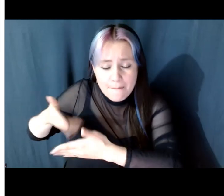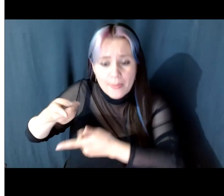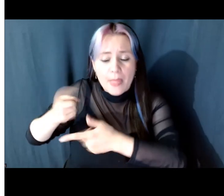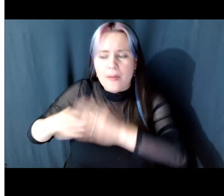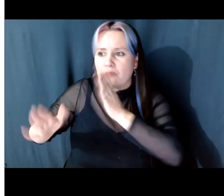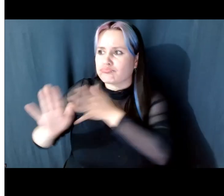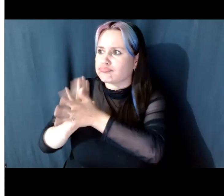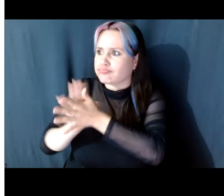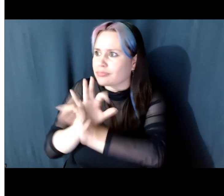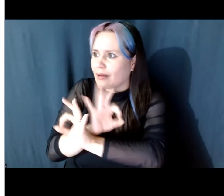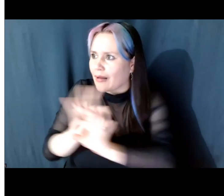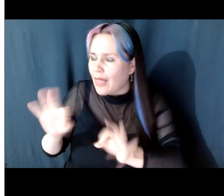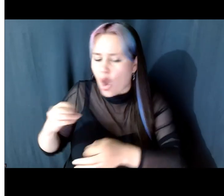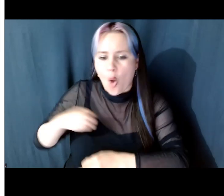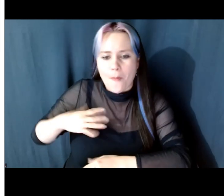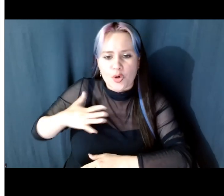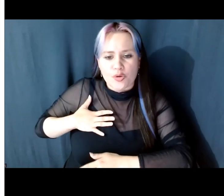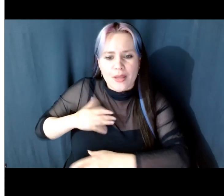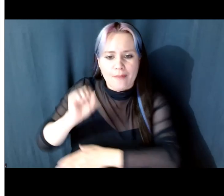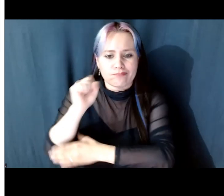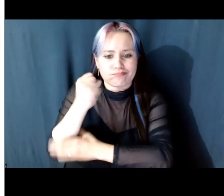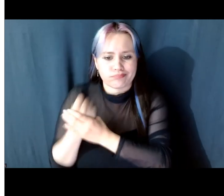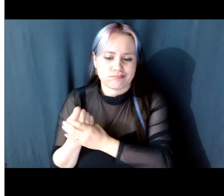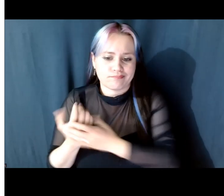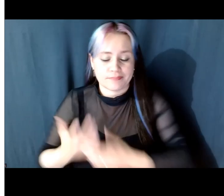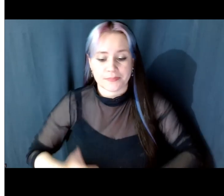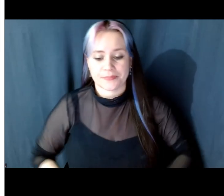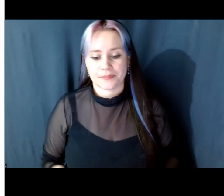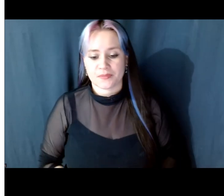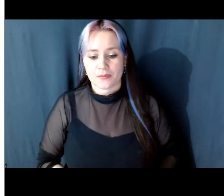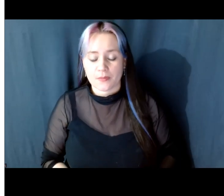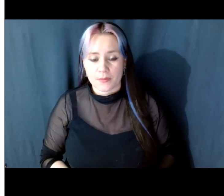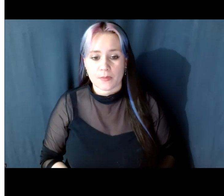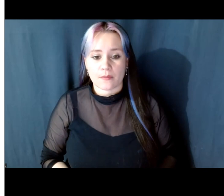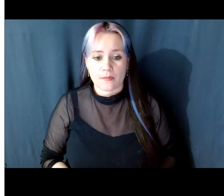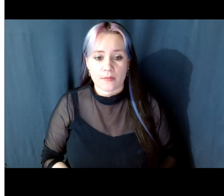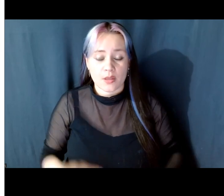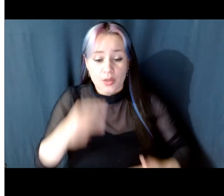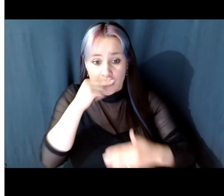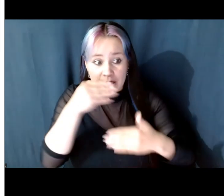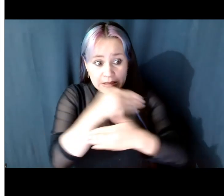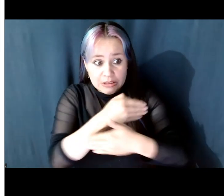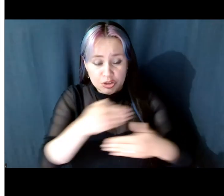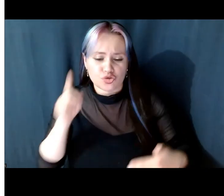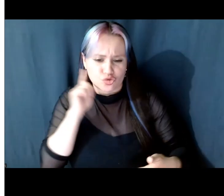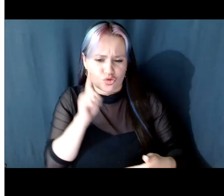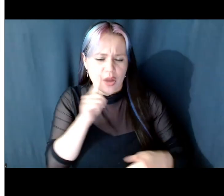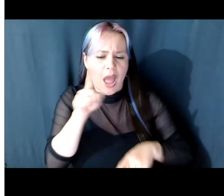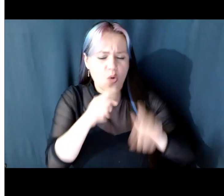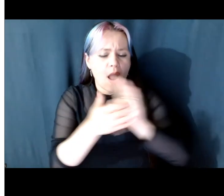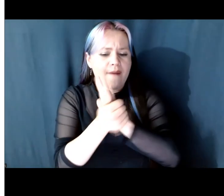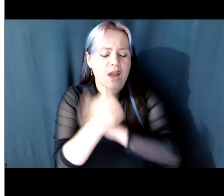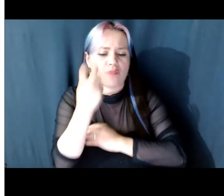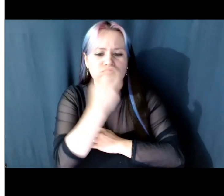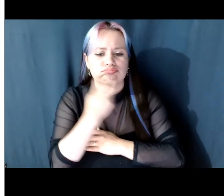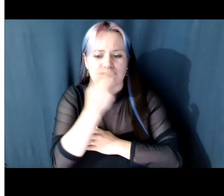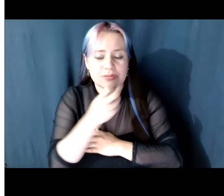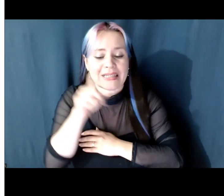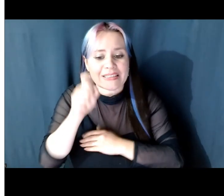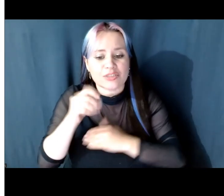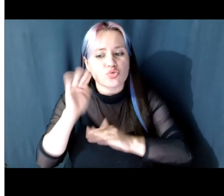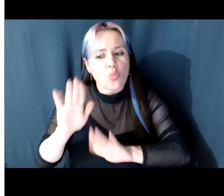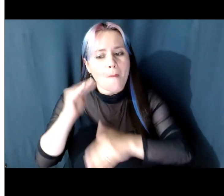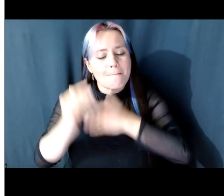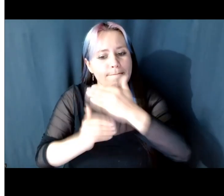propuestas educativas donde hay educando sortos por qué sin intérpretes de lengua de seña los estudiantes